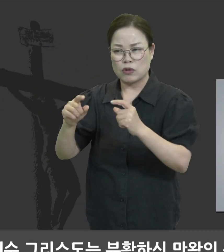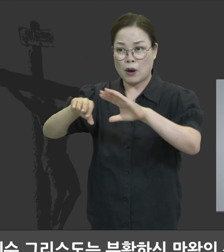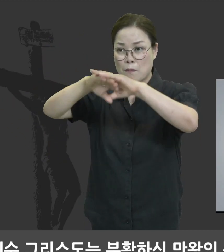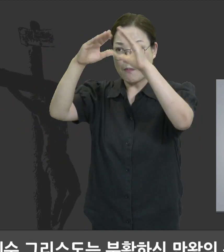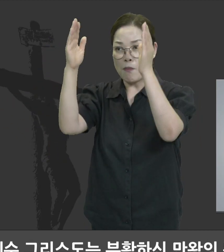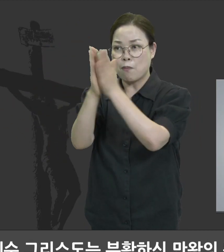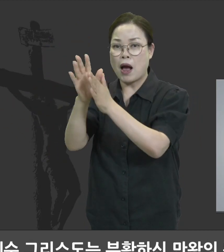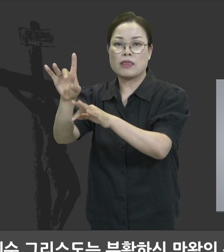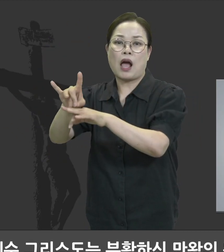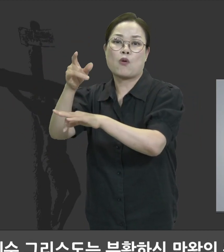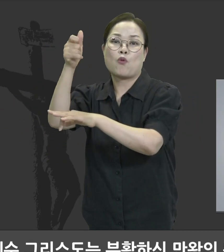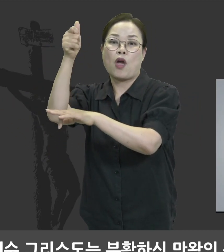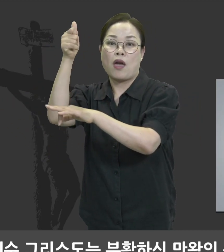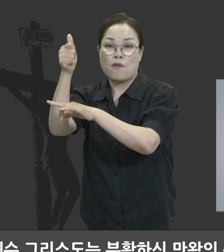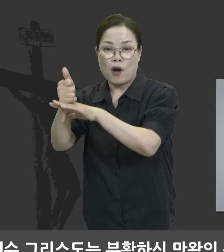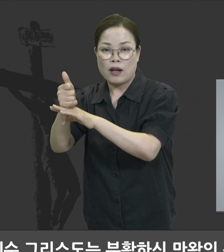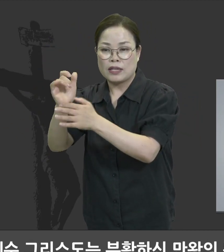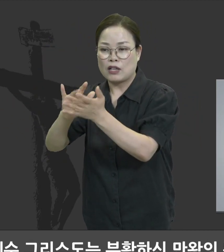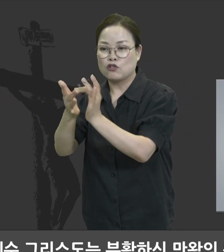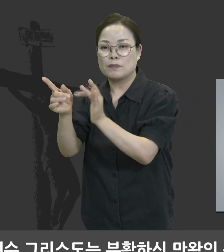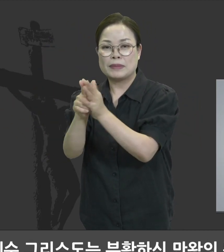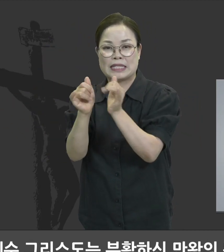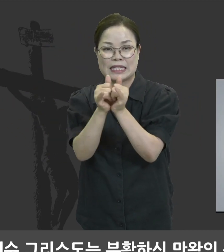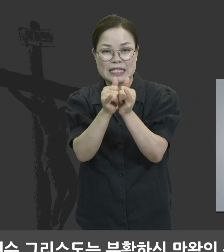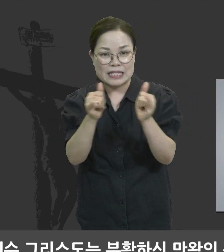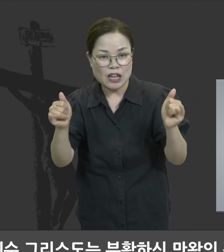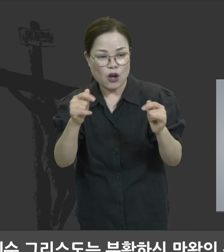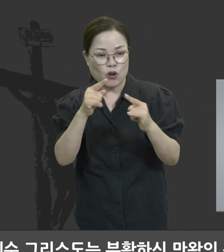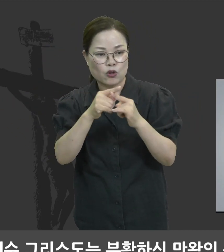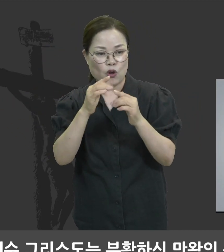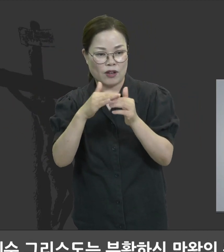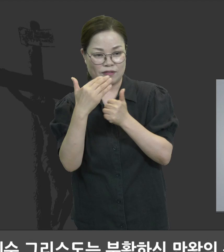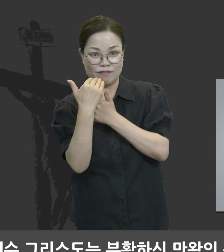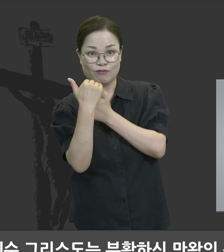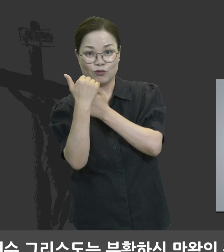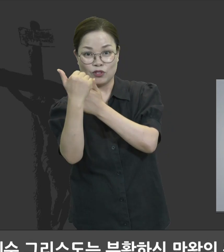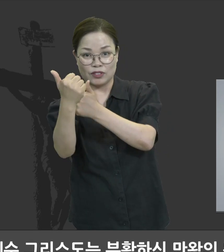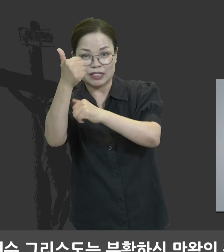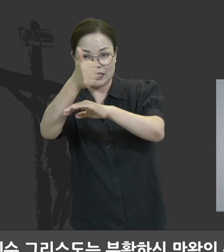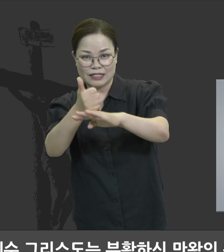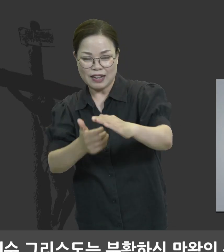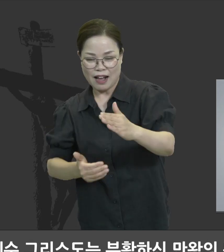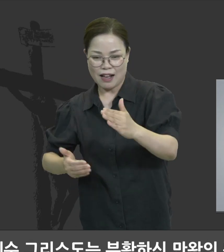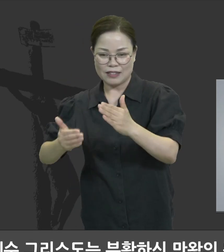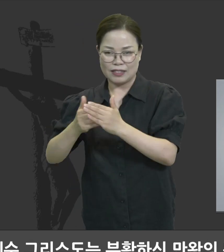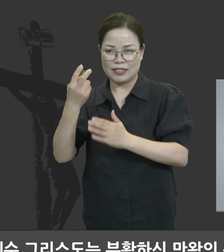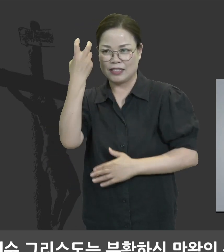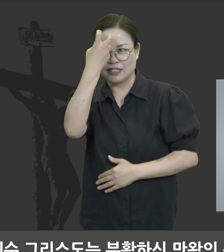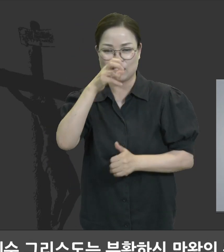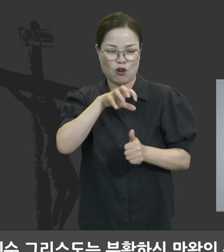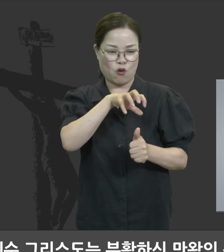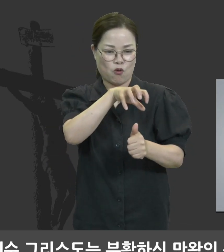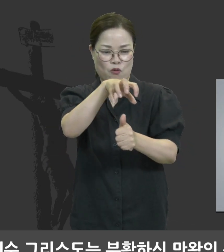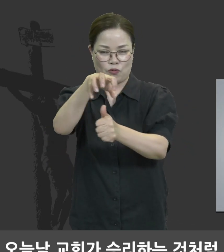만왕의 왕으로서 그분을 믿는 자들을 교회로 부르시고 끝까지 지키시는